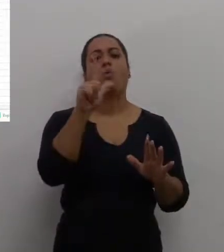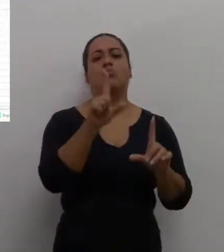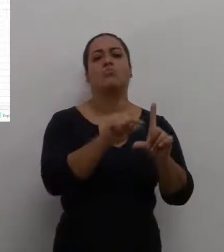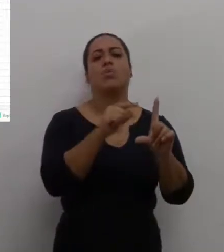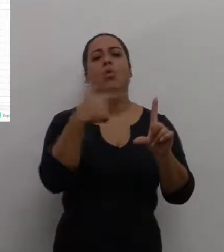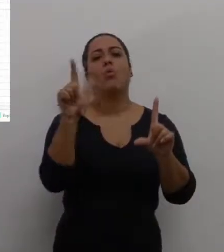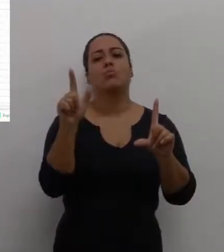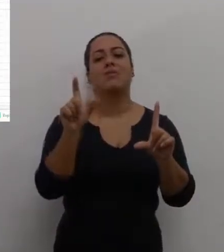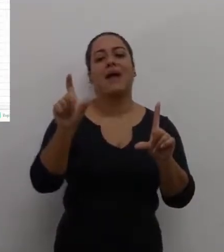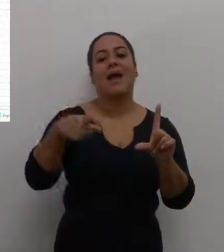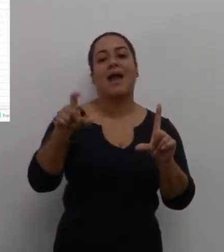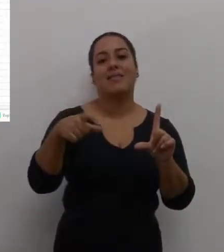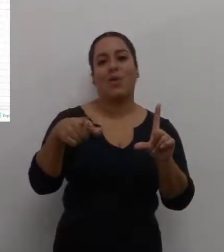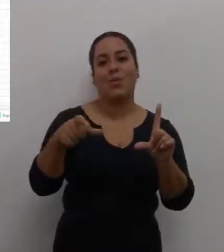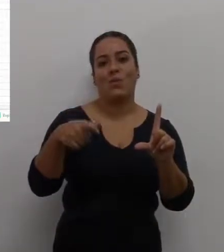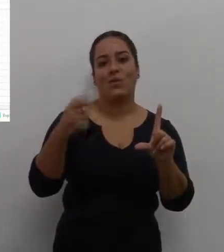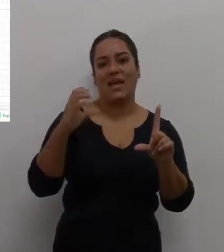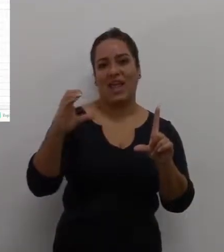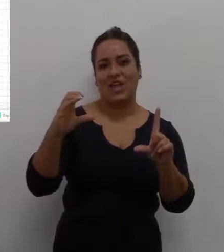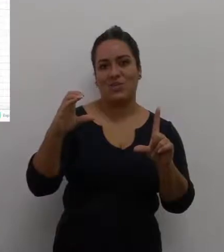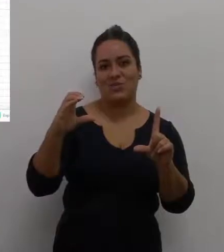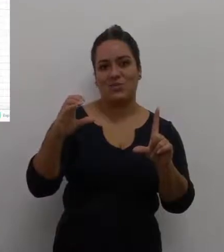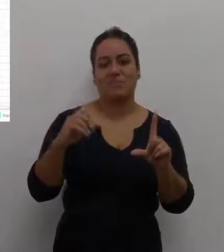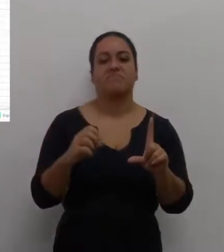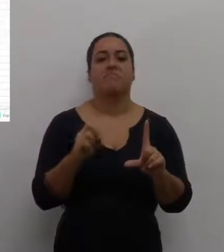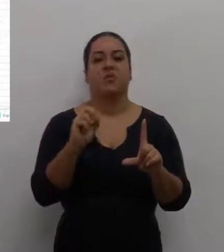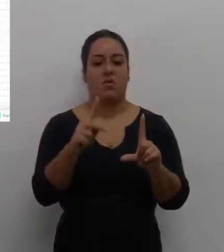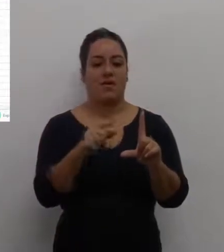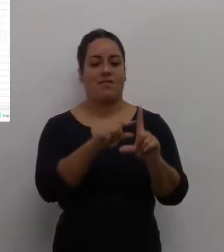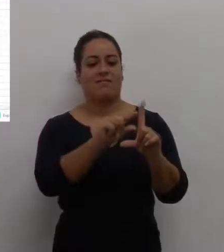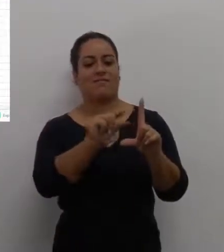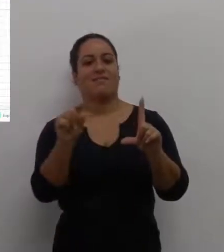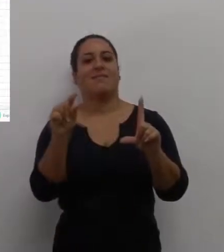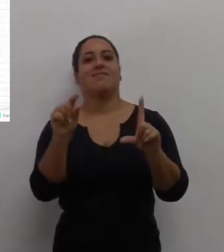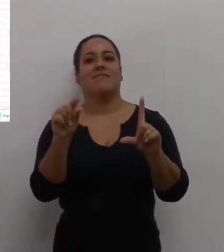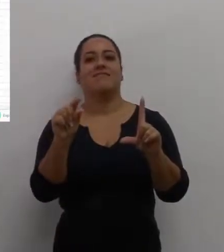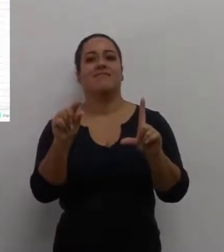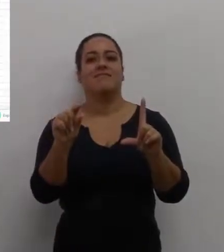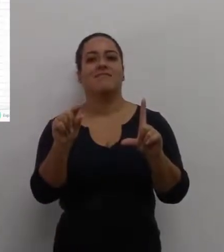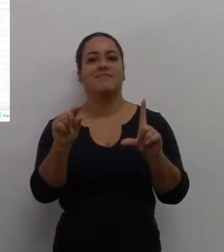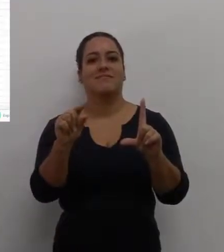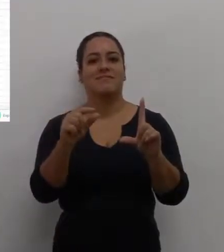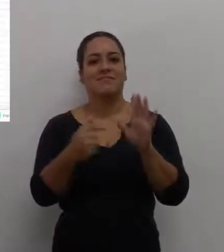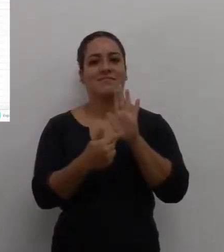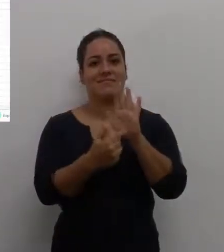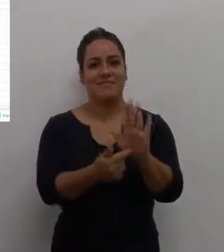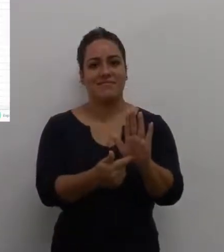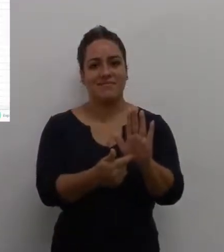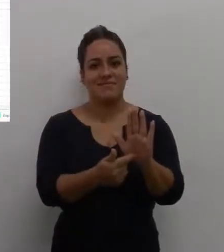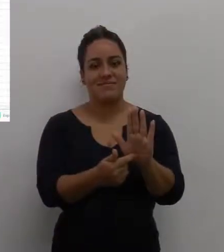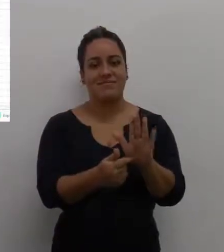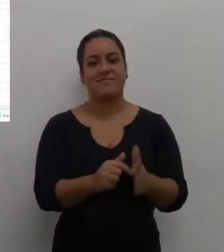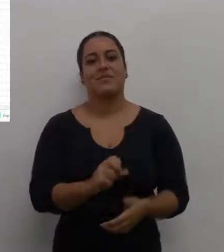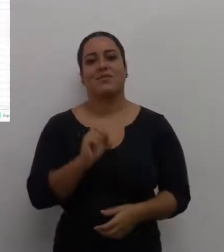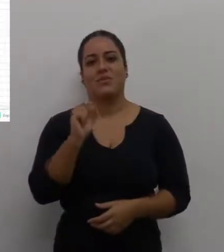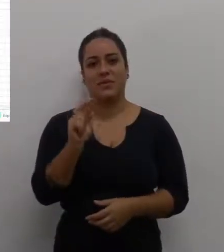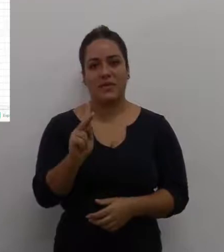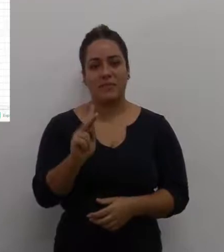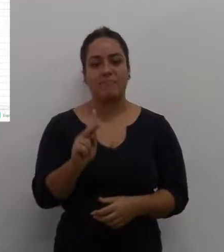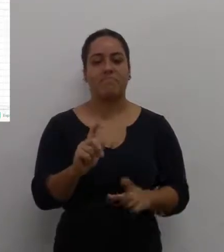colocar cartão de crédito. Ok, olha lá. Cartão de crédito. Ok, vou